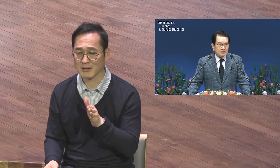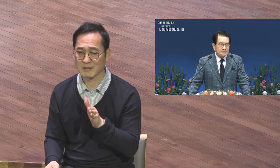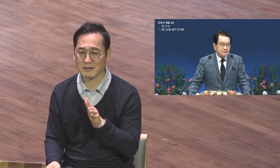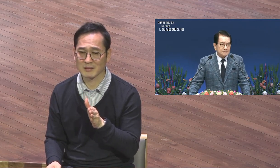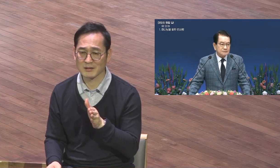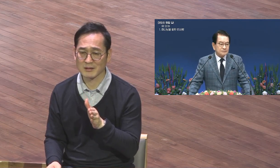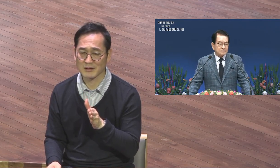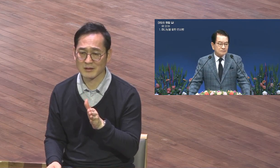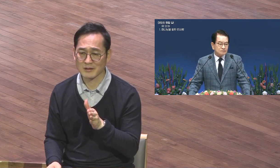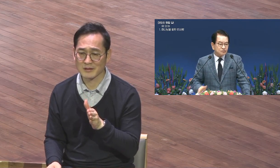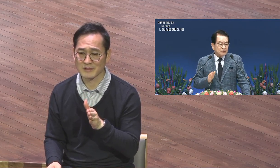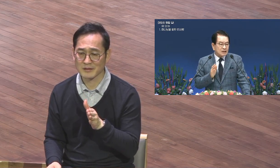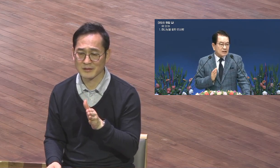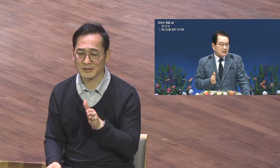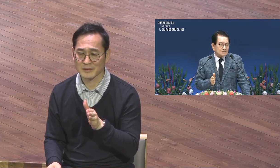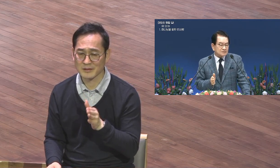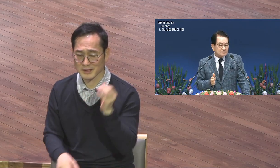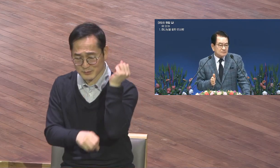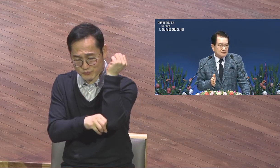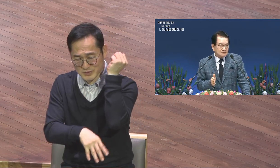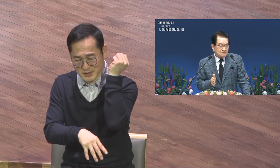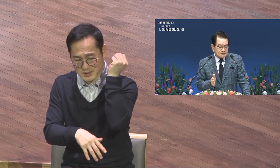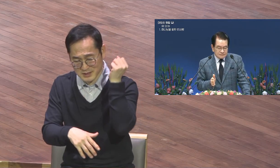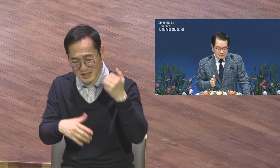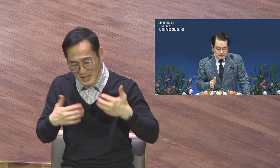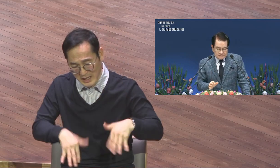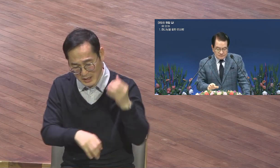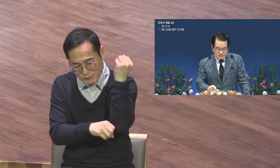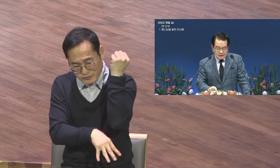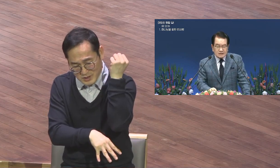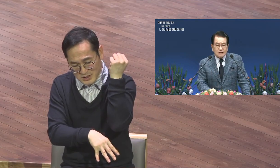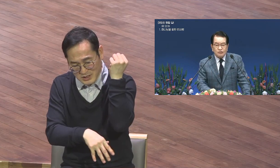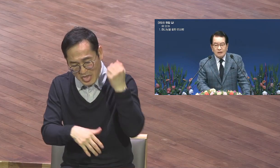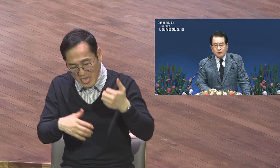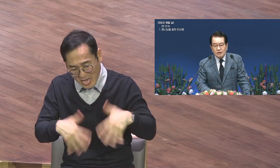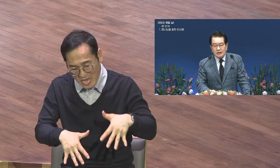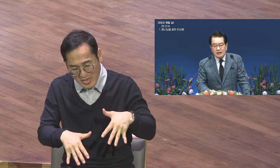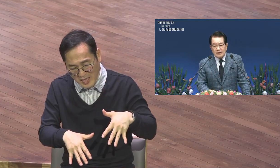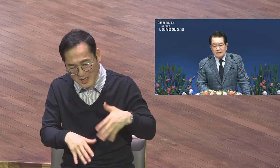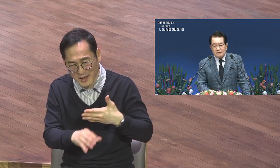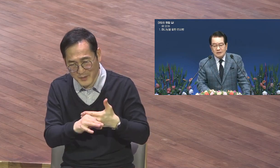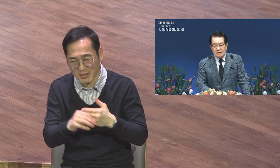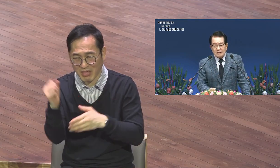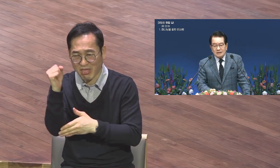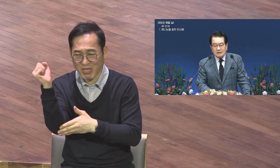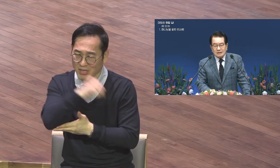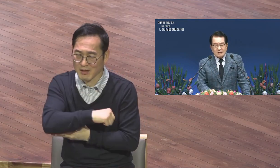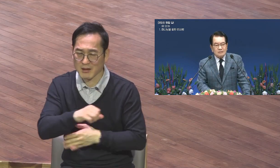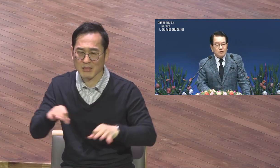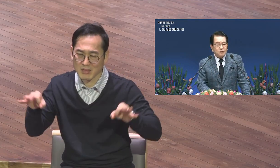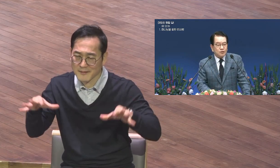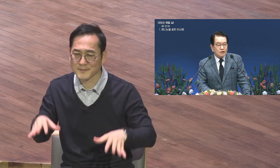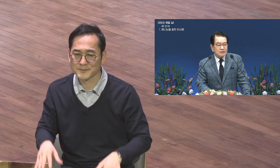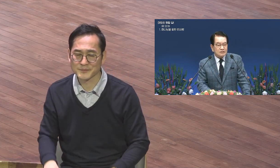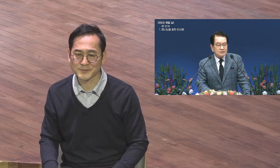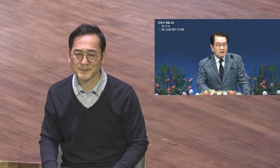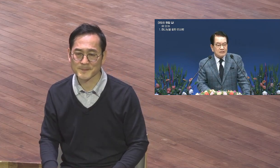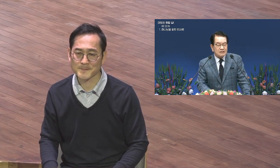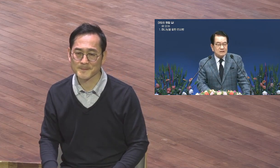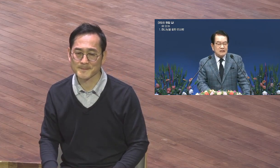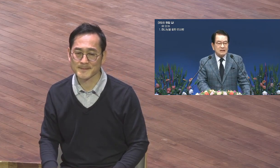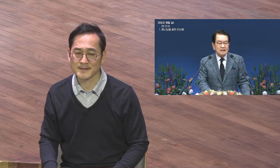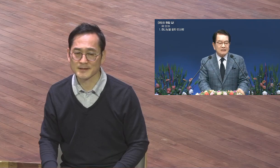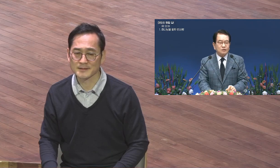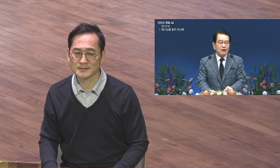몰라. 뿌리가 약해서. 아, 제 눈에 보이는데 하나님이 그걸 모르겠어요.